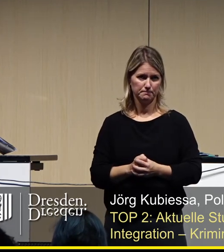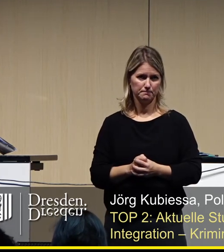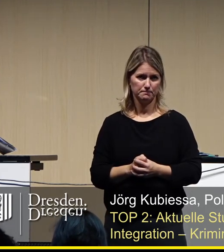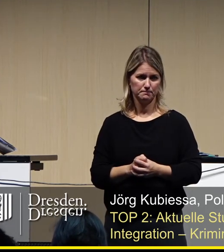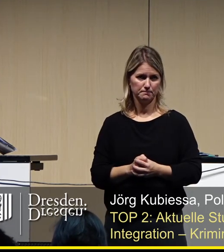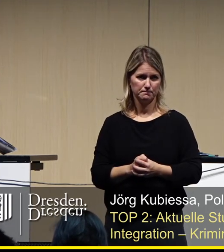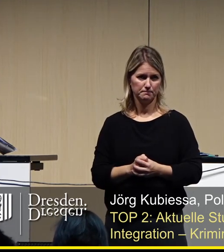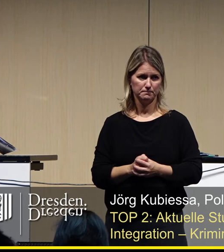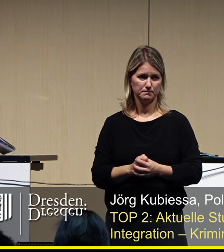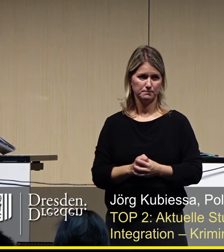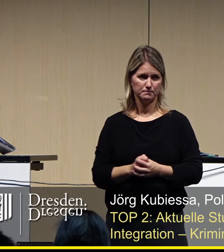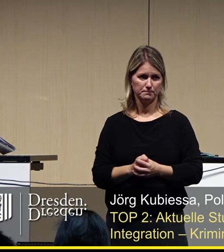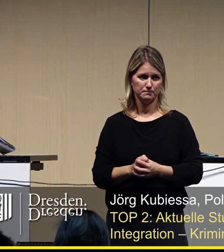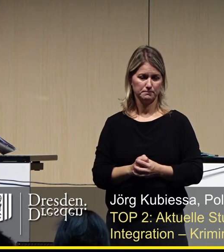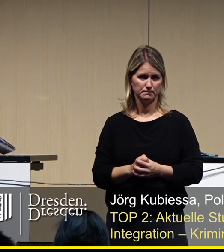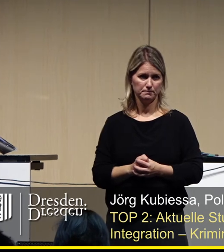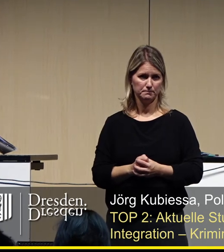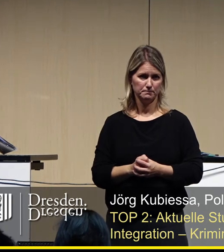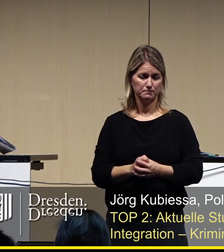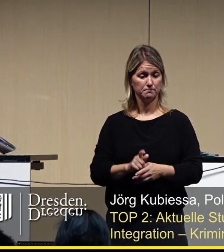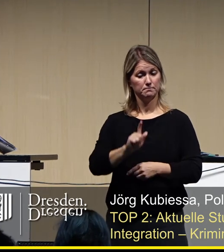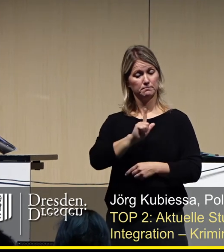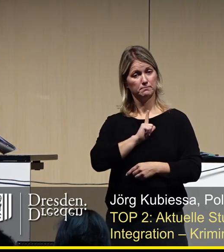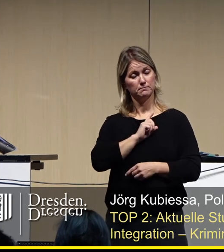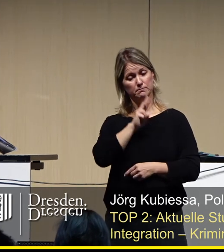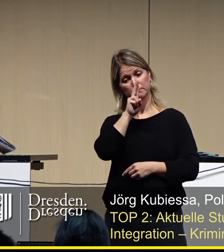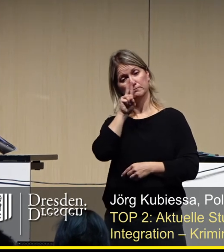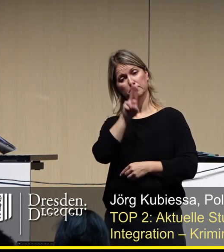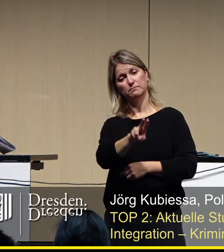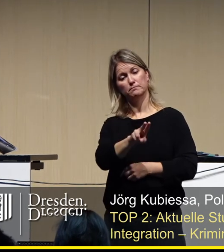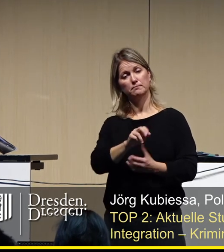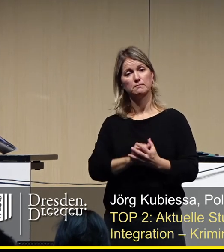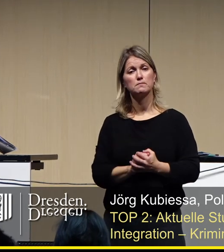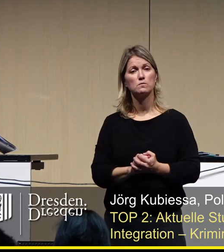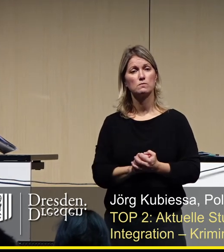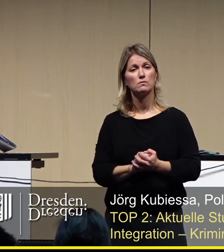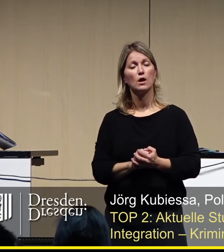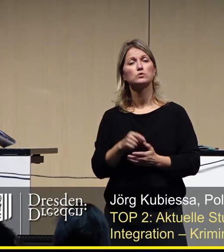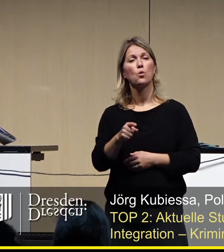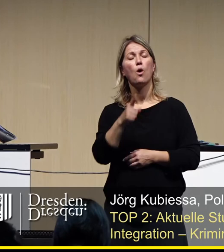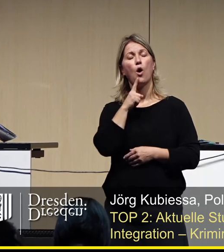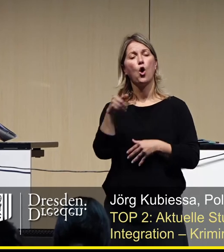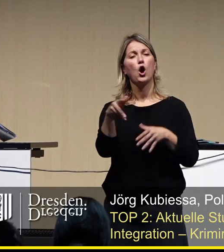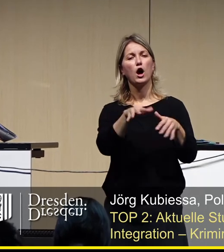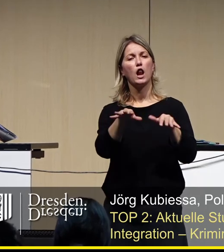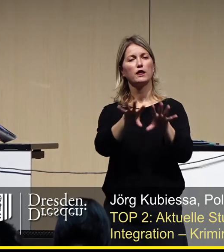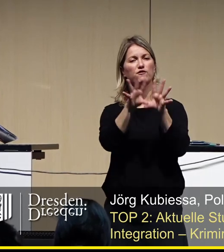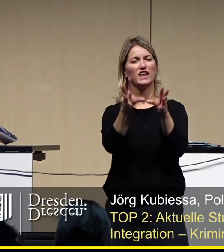es ist für mich aus meiner Perspektive keine Relativierung, sondern ich halte das für